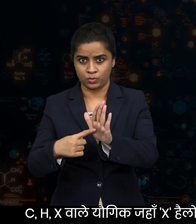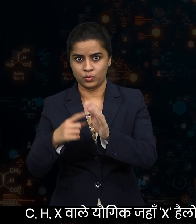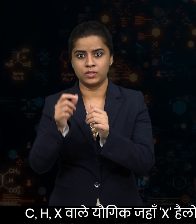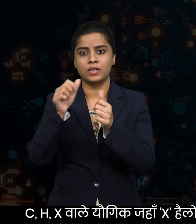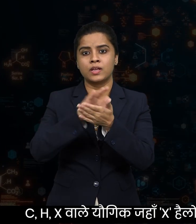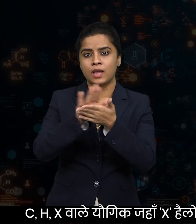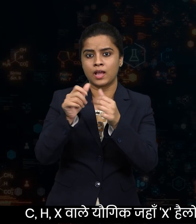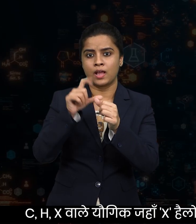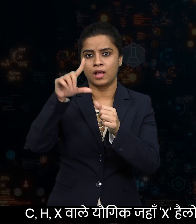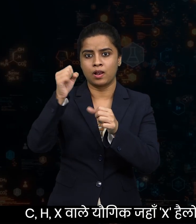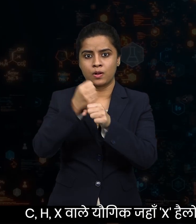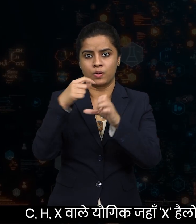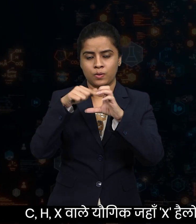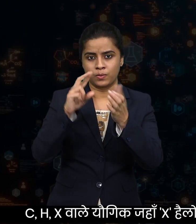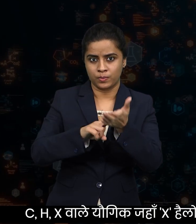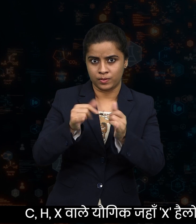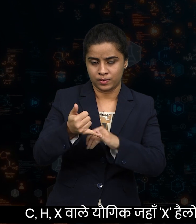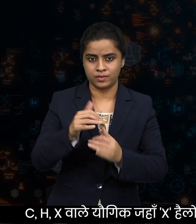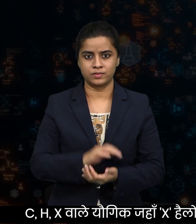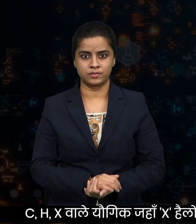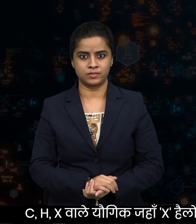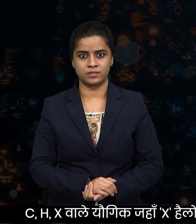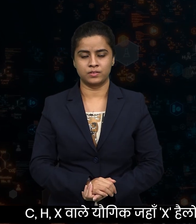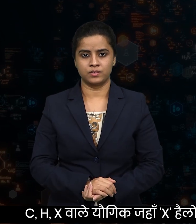CiBr परमाणु का प्रतिनिधित्व करता है,